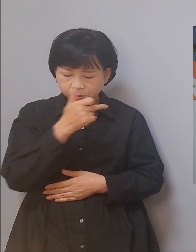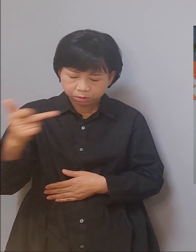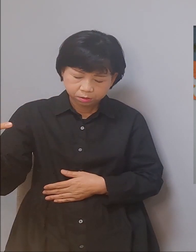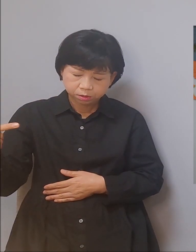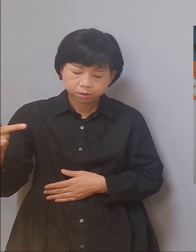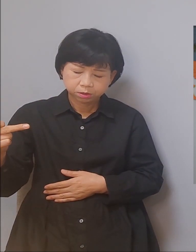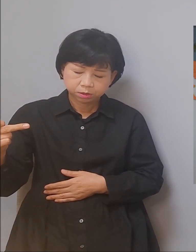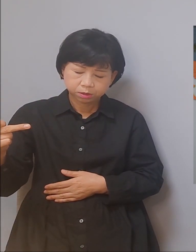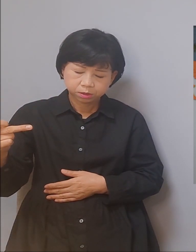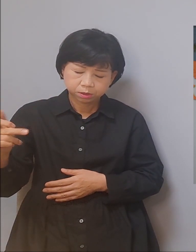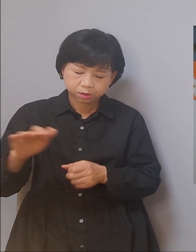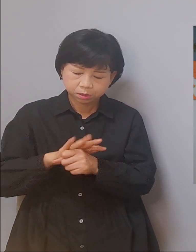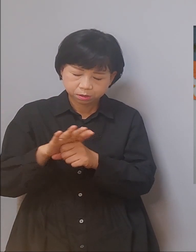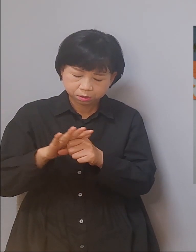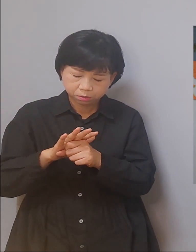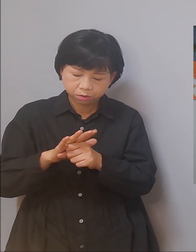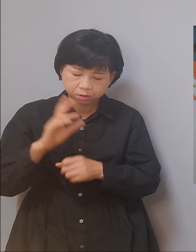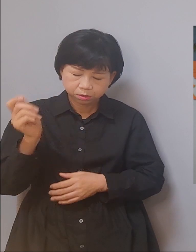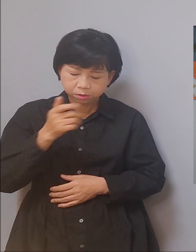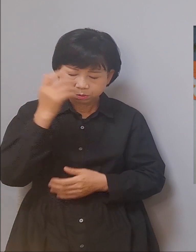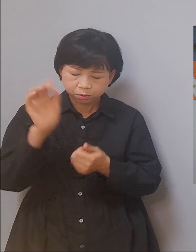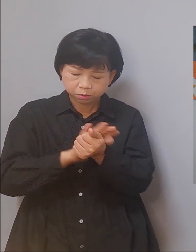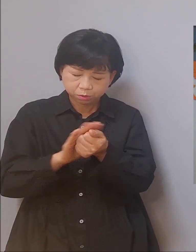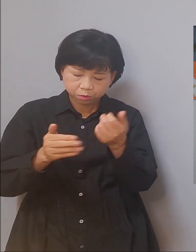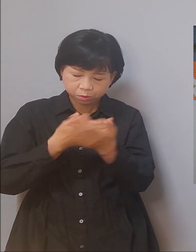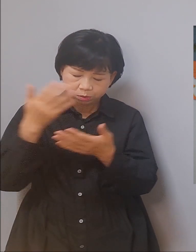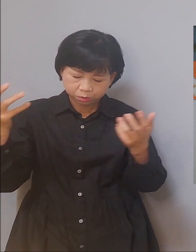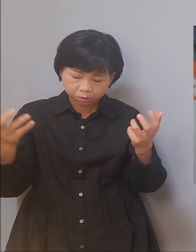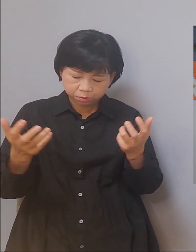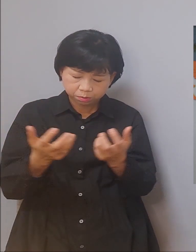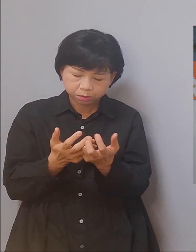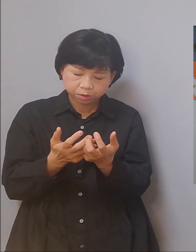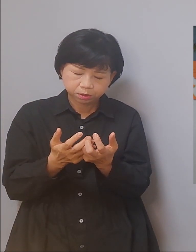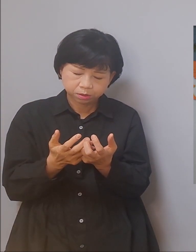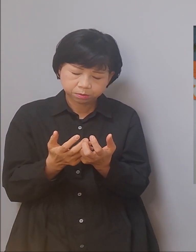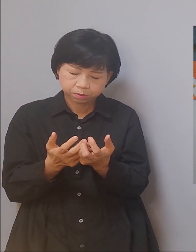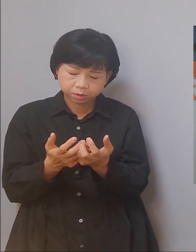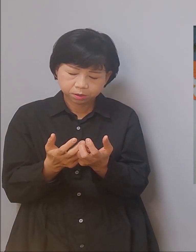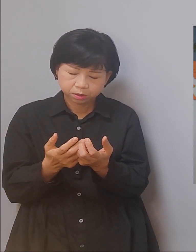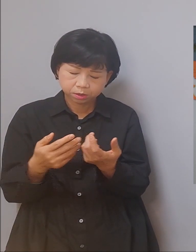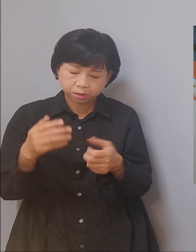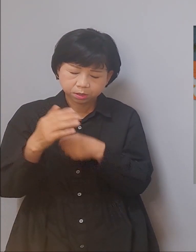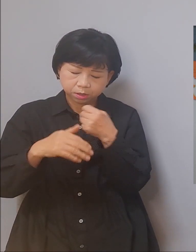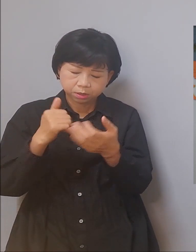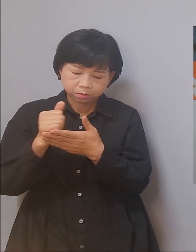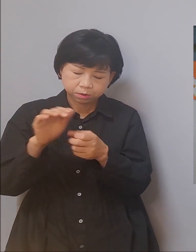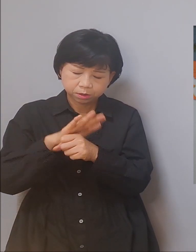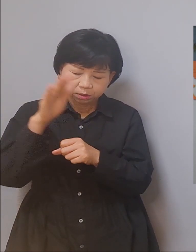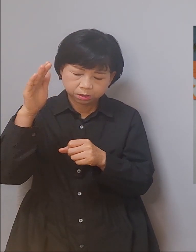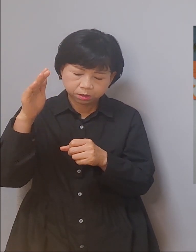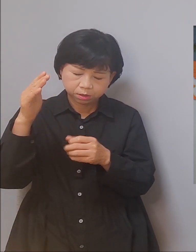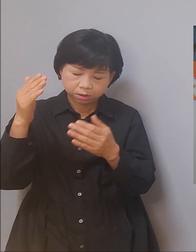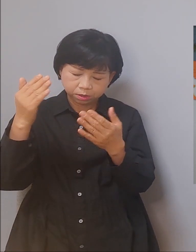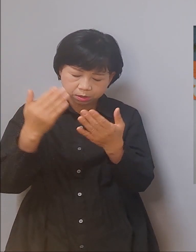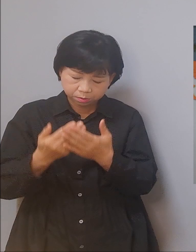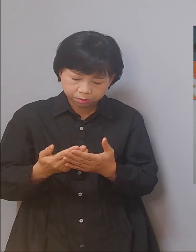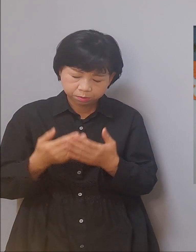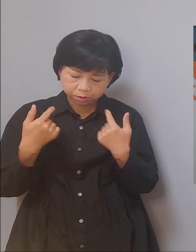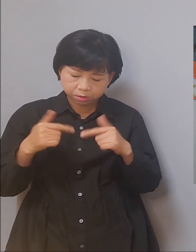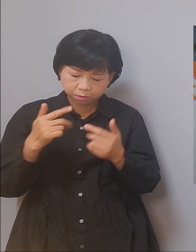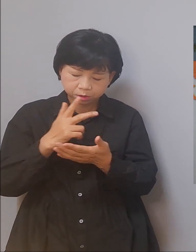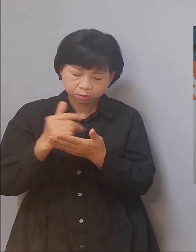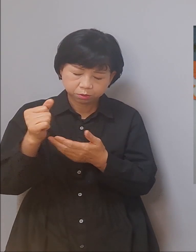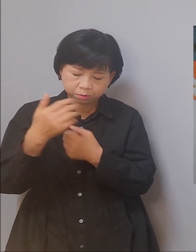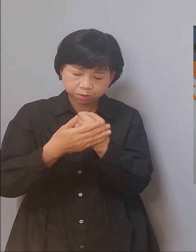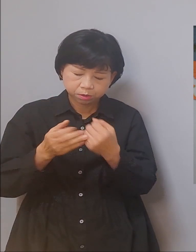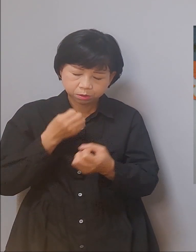무한하시고 크신 사랑과 성령님의 위로 교통 충만하심이 하나님의 사랑에 힘입어 날마다 주님의 은혜를